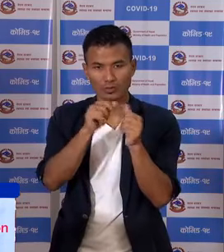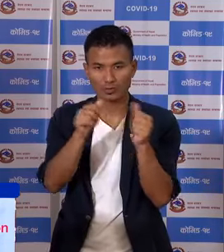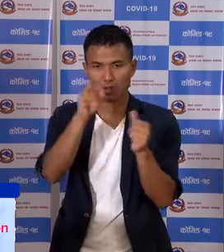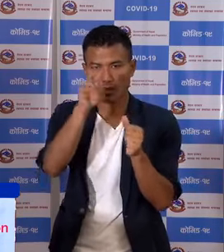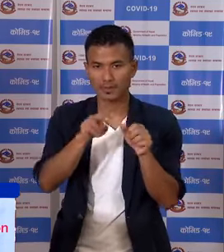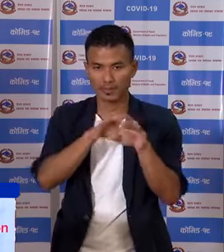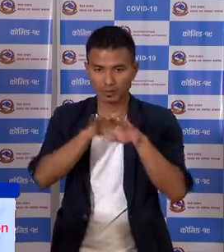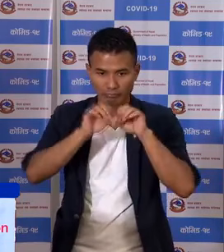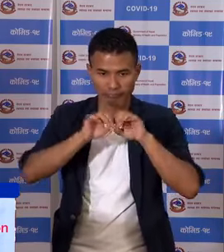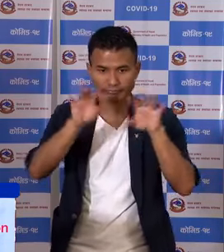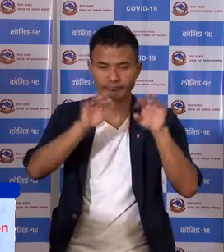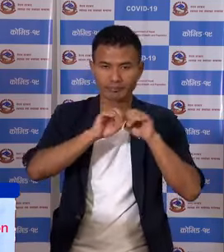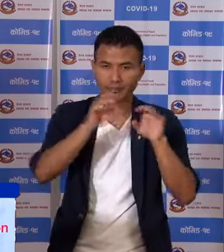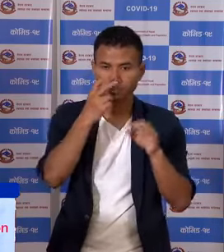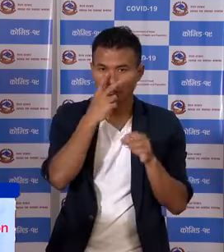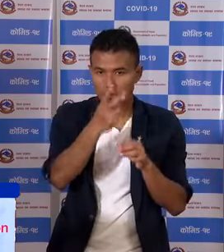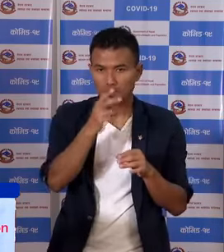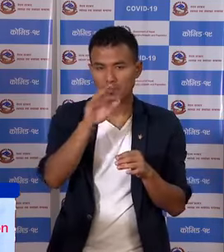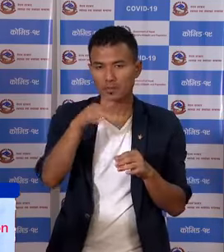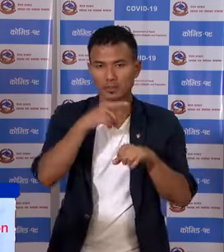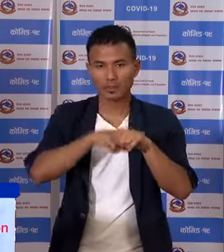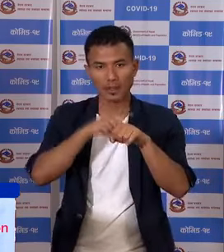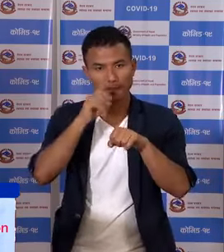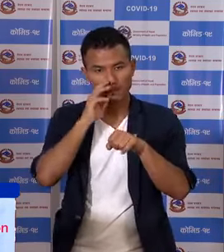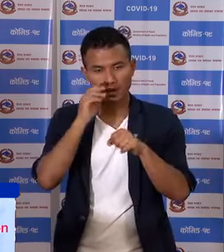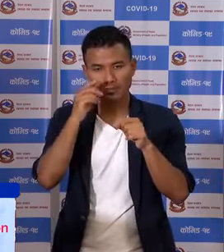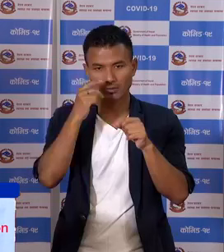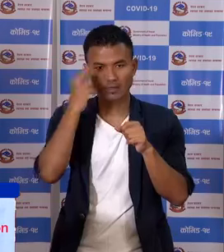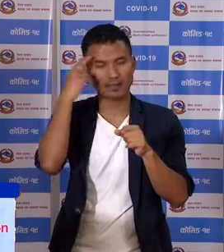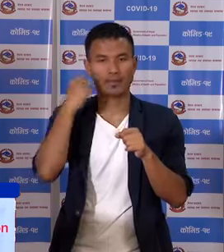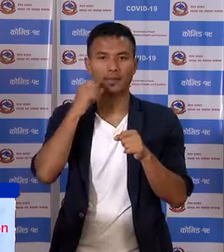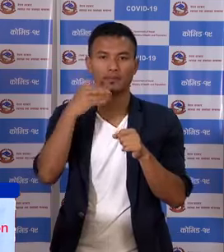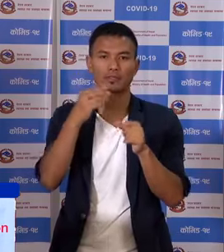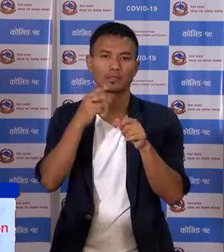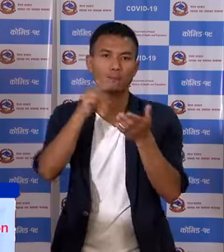अभस्तायरू चाइँ सार्वाजिक कि भायो रा समाय माई सार्वाजिक भायो पछी एल्ले